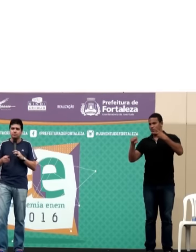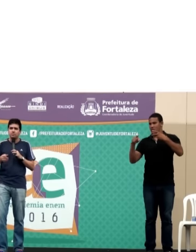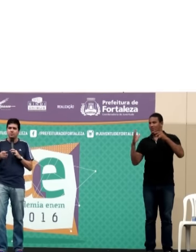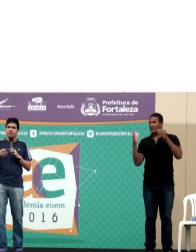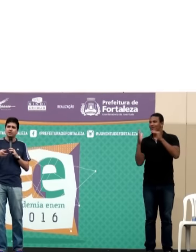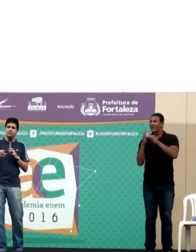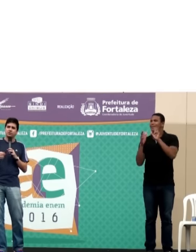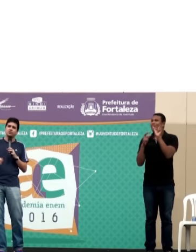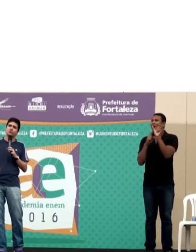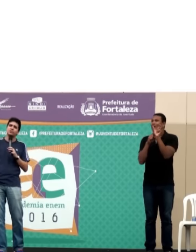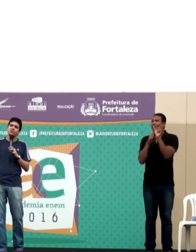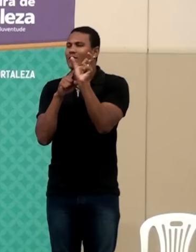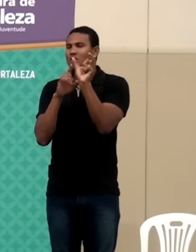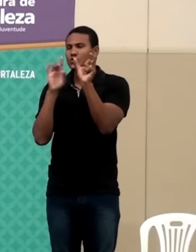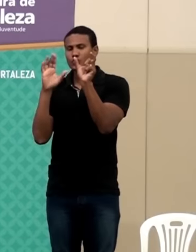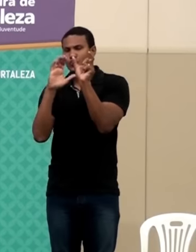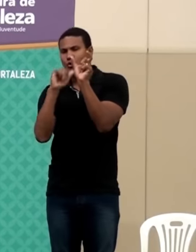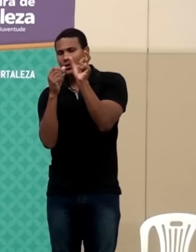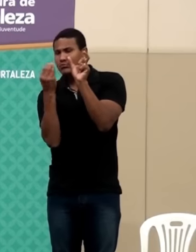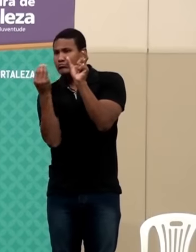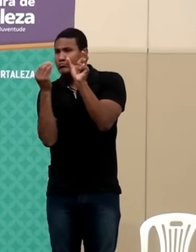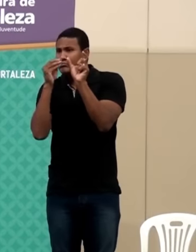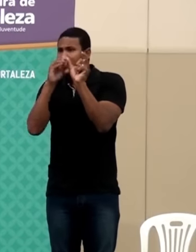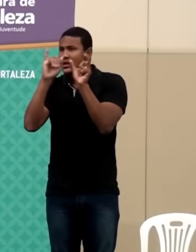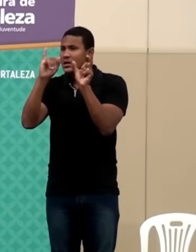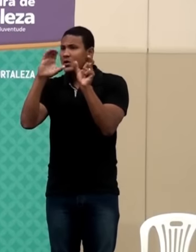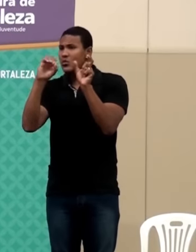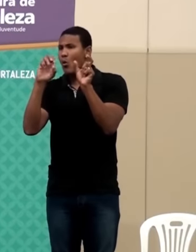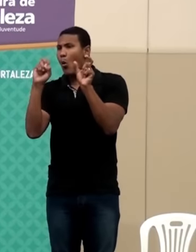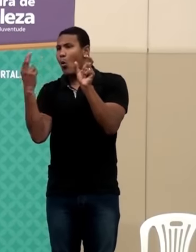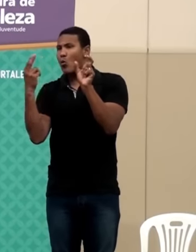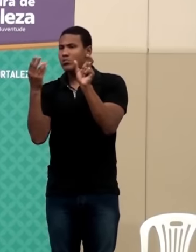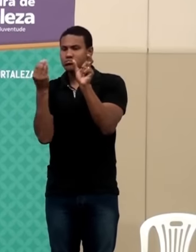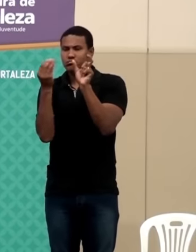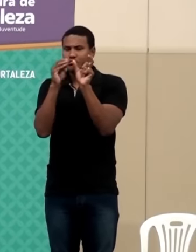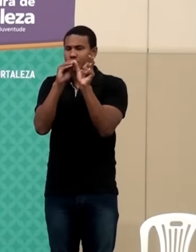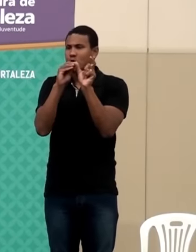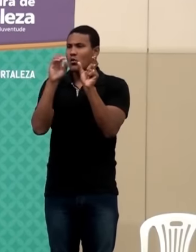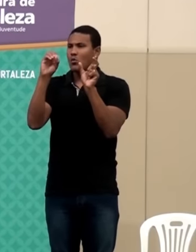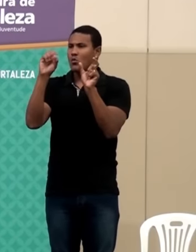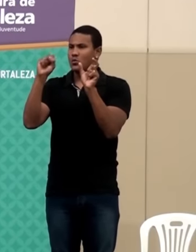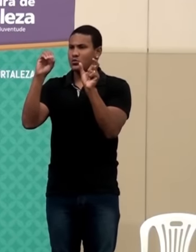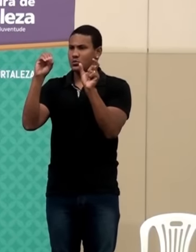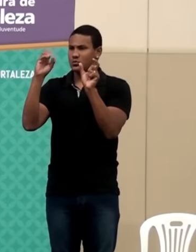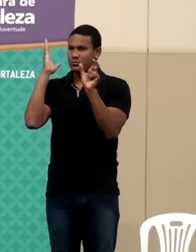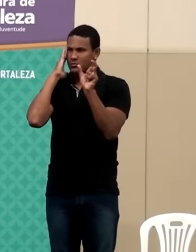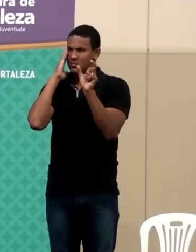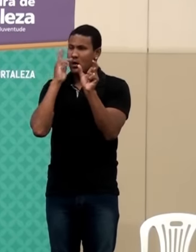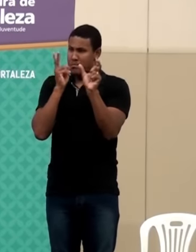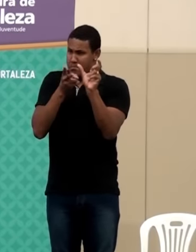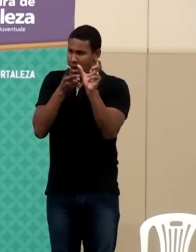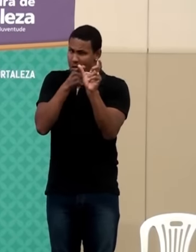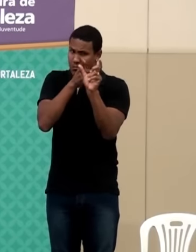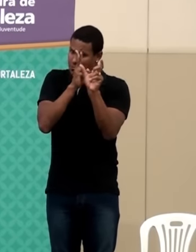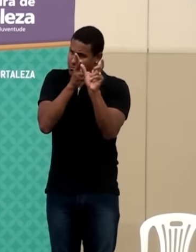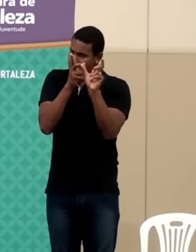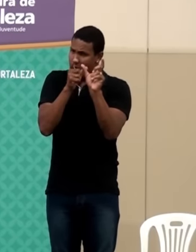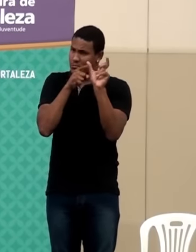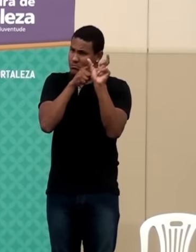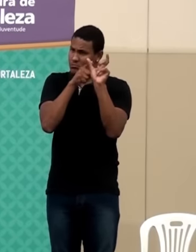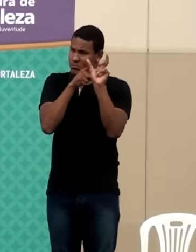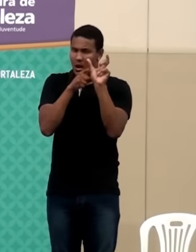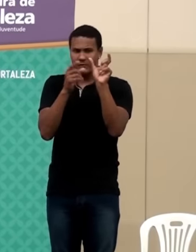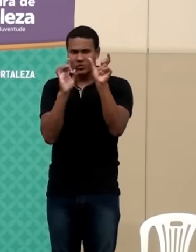Professor, esses dois aí do chumbo, o PbOH2 poderia ser denominado de hidróxido de chumbo